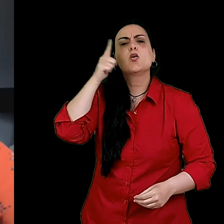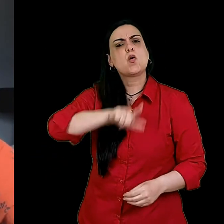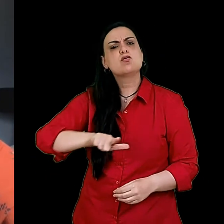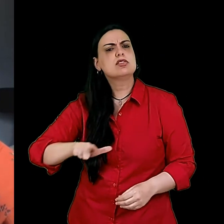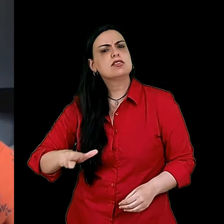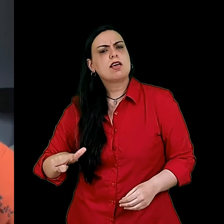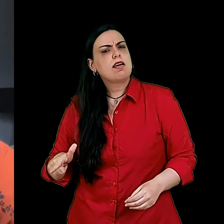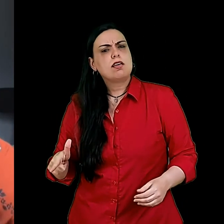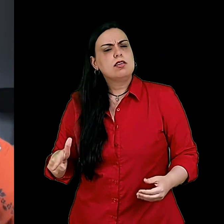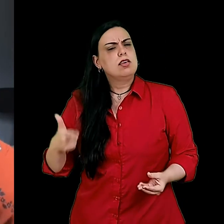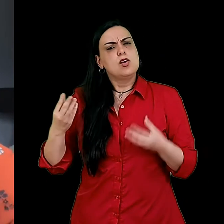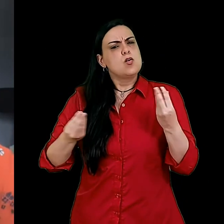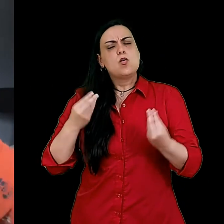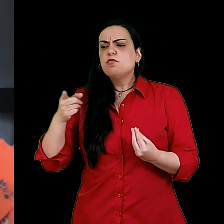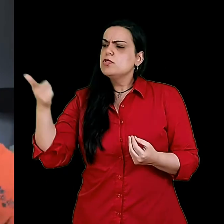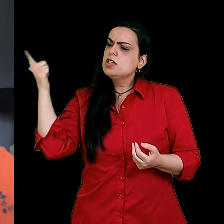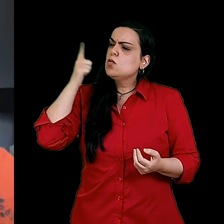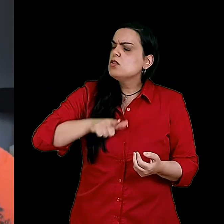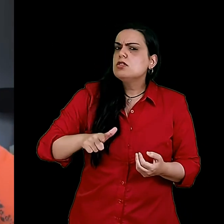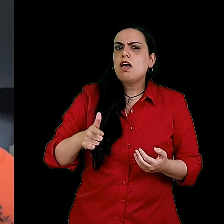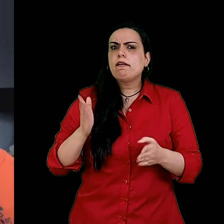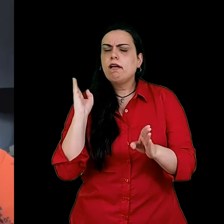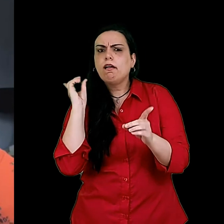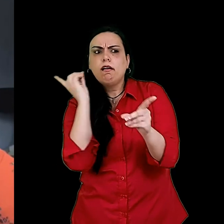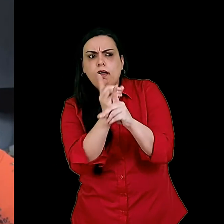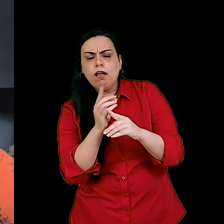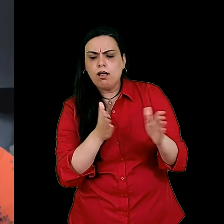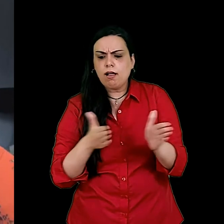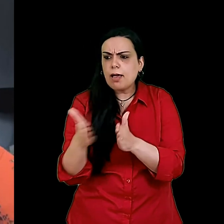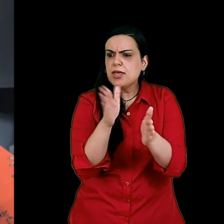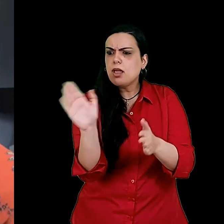para ela, como é que você consegue